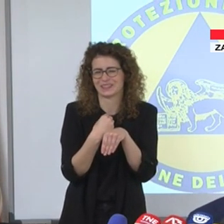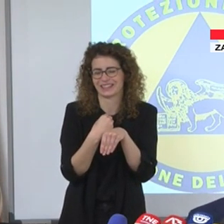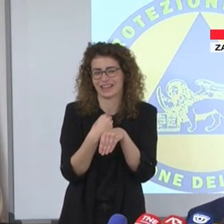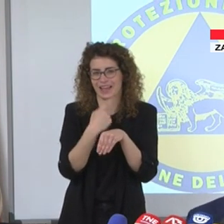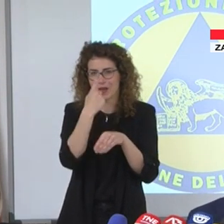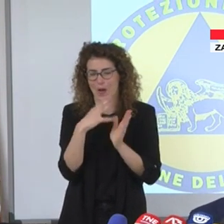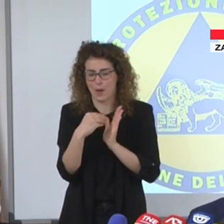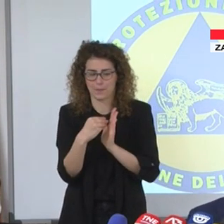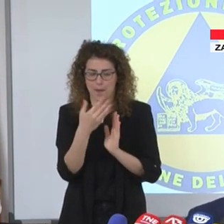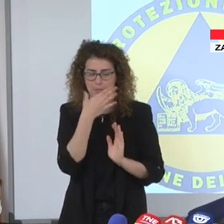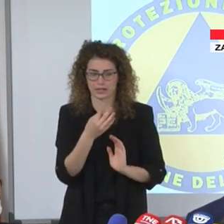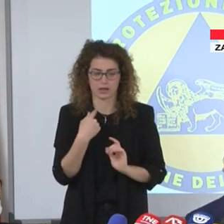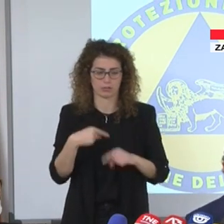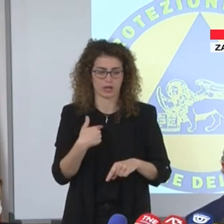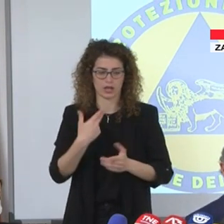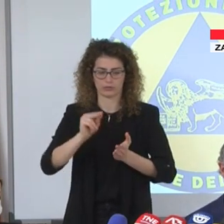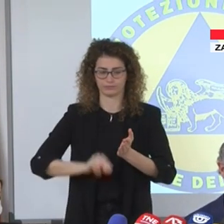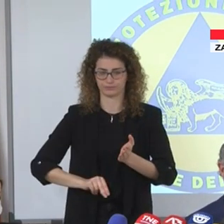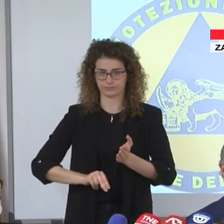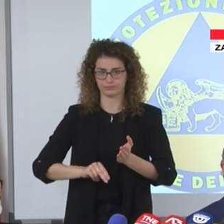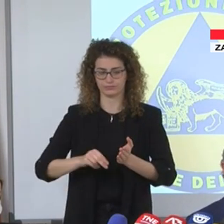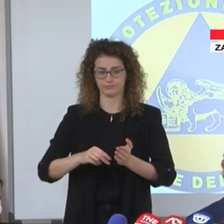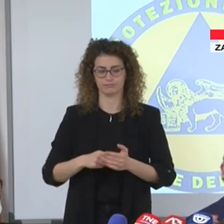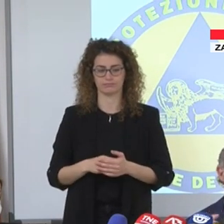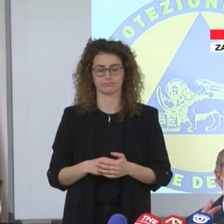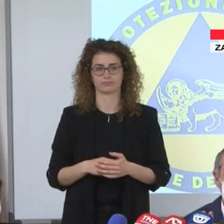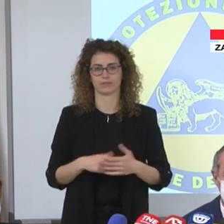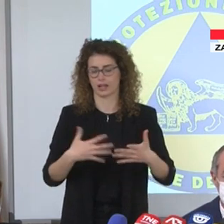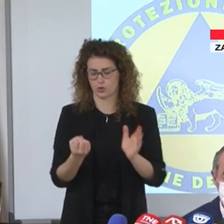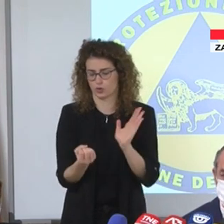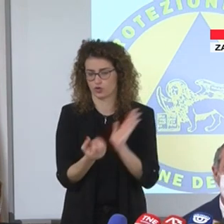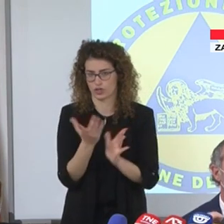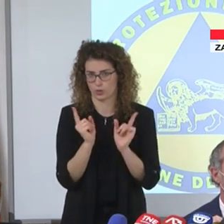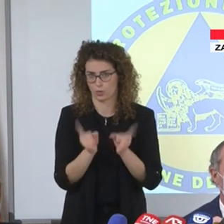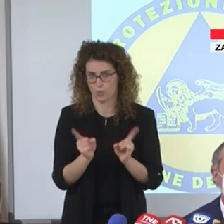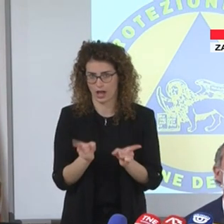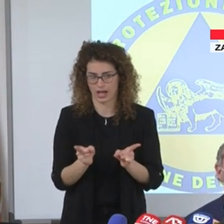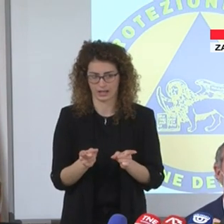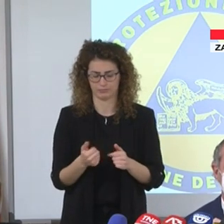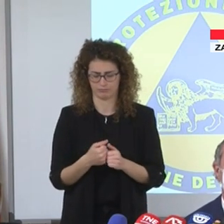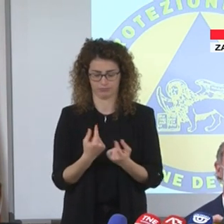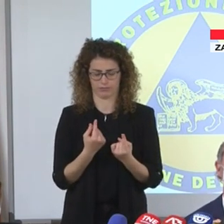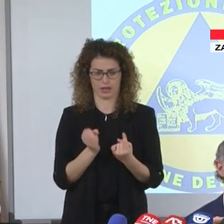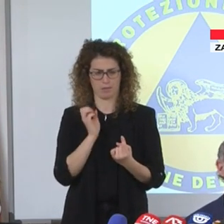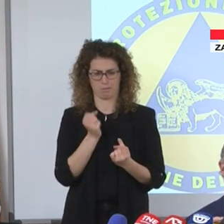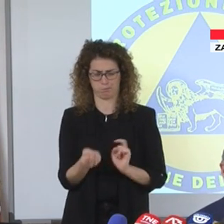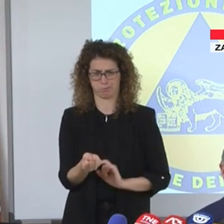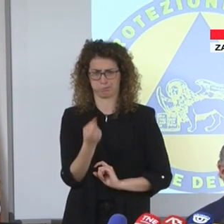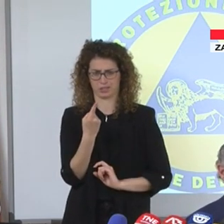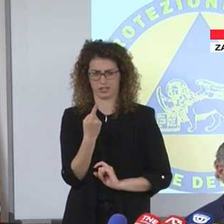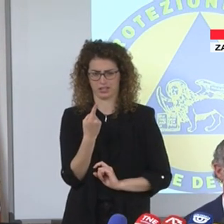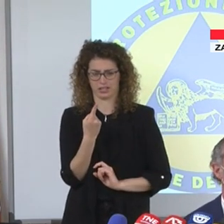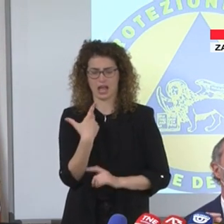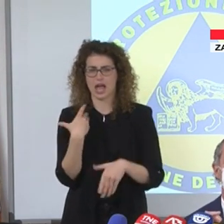può dire, guardate, io me la sono anche segnata, immaginiamo il primo volume. Allora, cos'è accaduto? È accaduta una cosa stranissima che non c'entra niente con